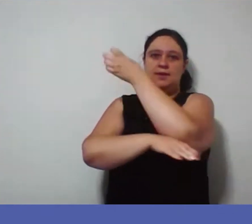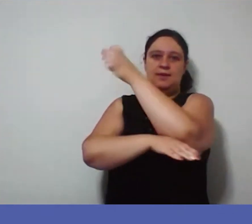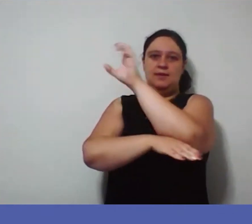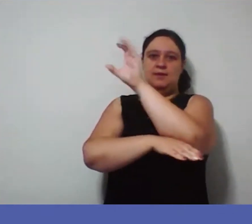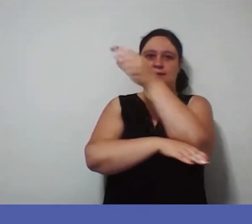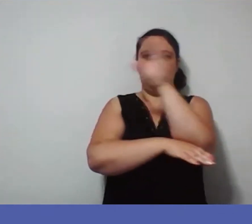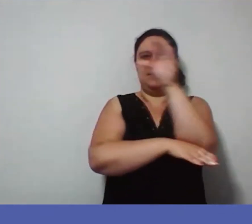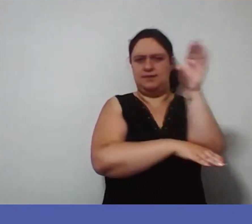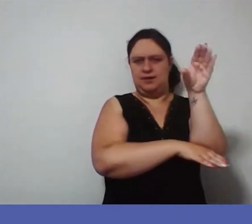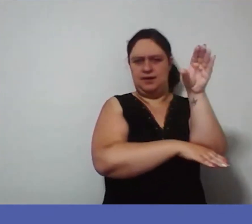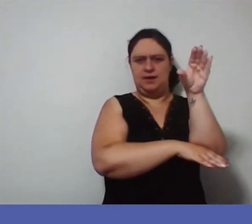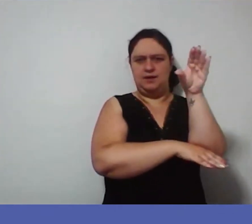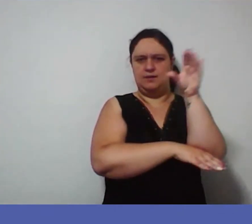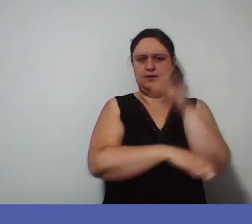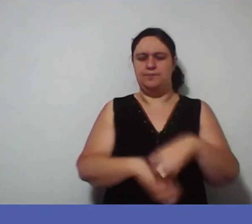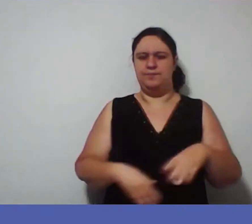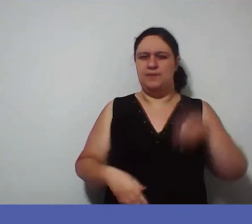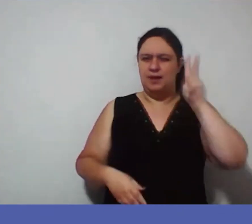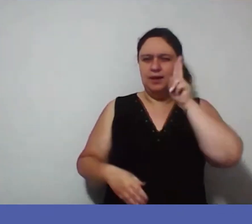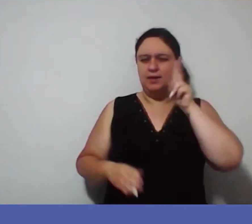capítulo 16 de Mateus.